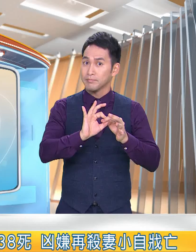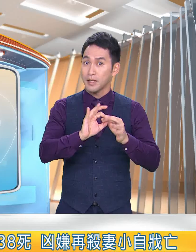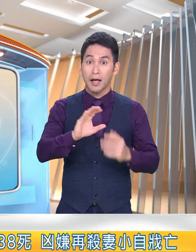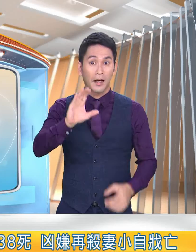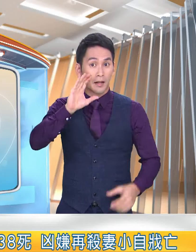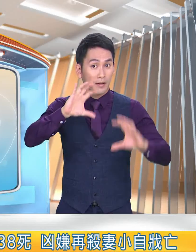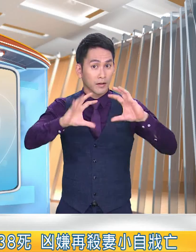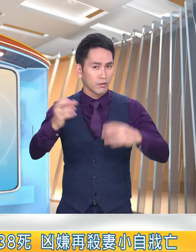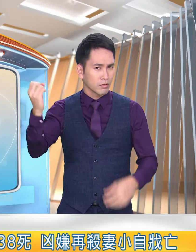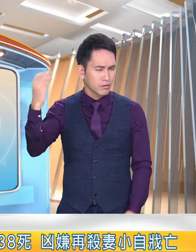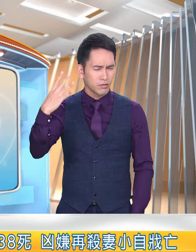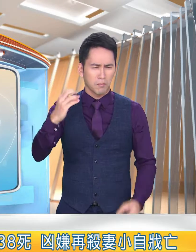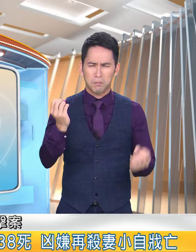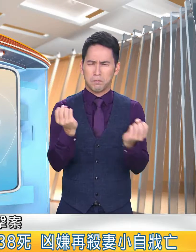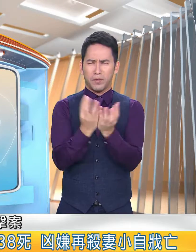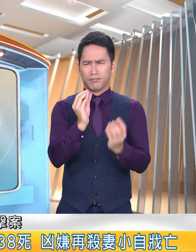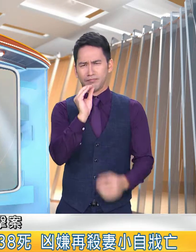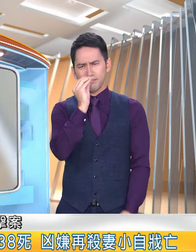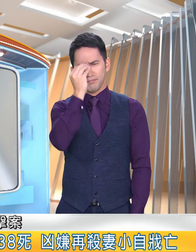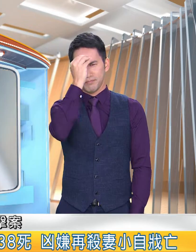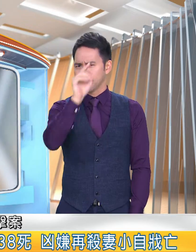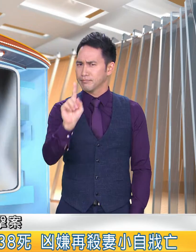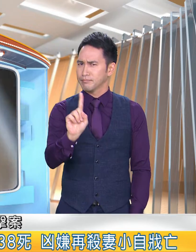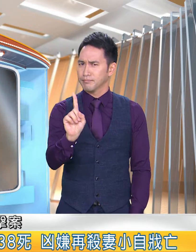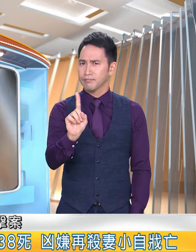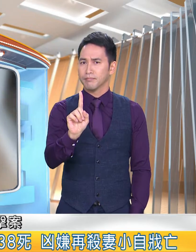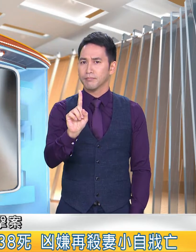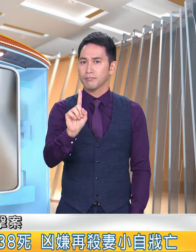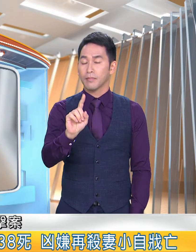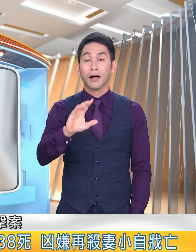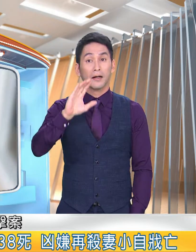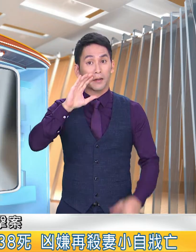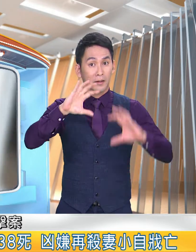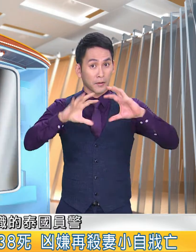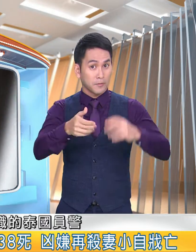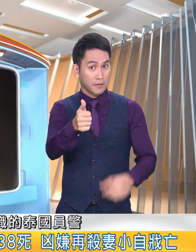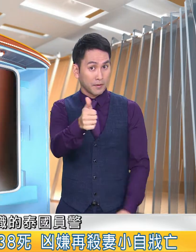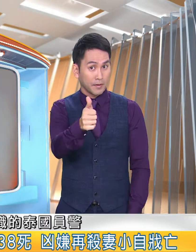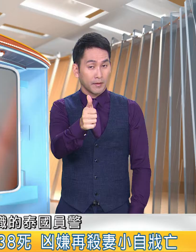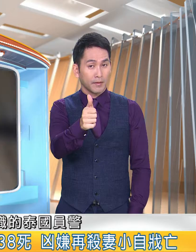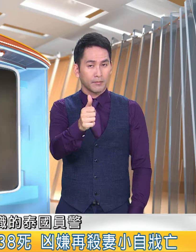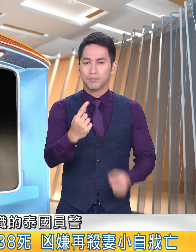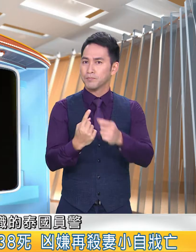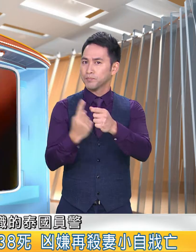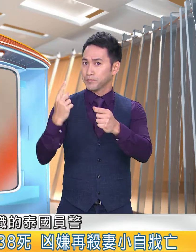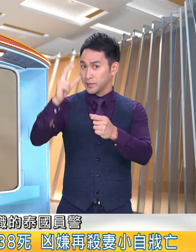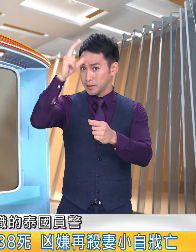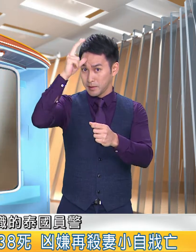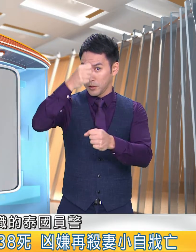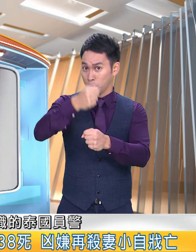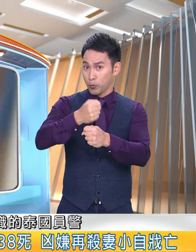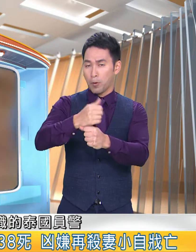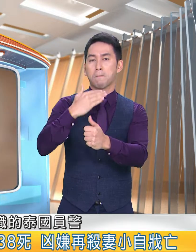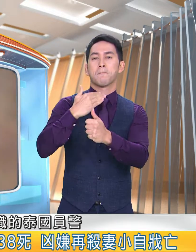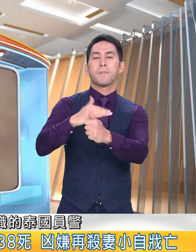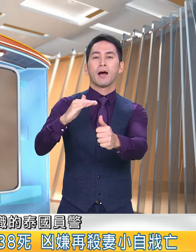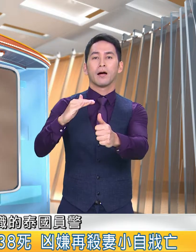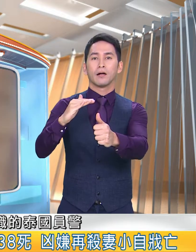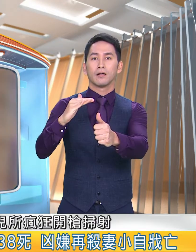心，泰国传出了重大的枪击案。一名在去年被革职的泰国元警，昨天闯